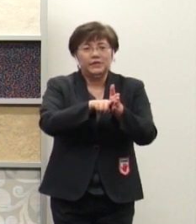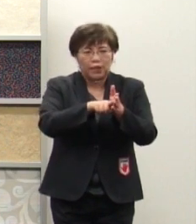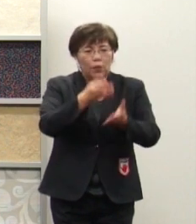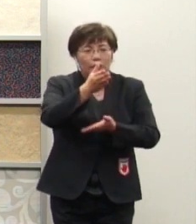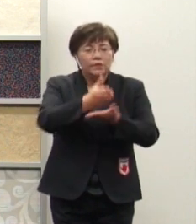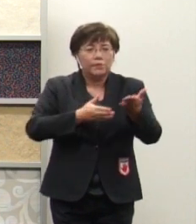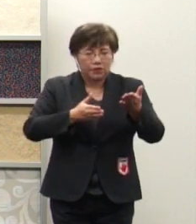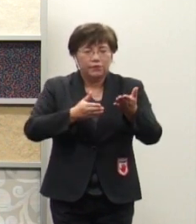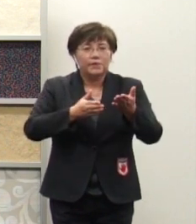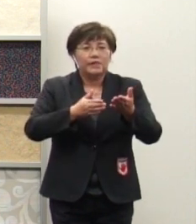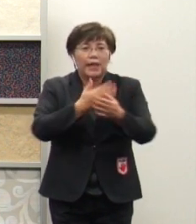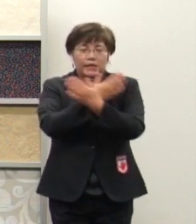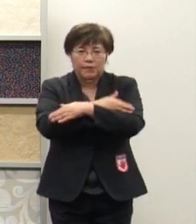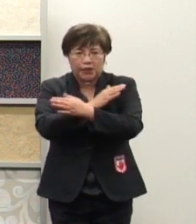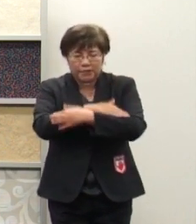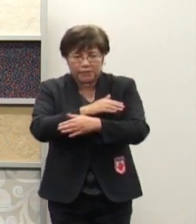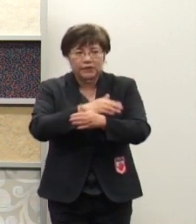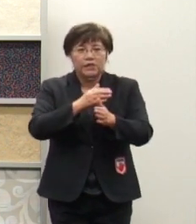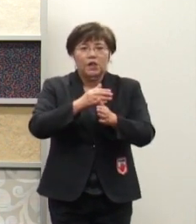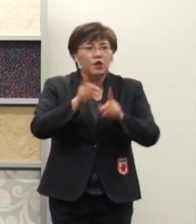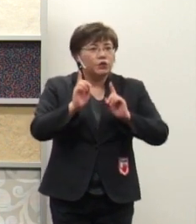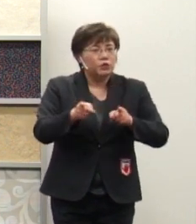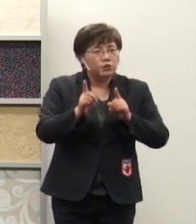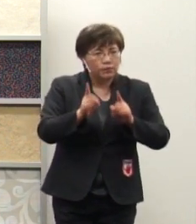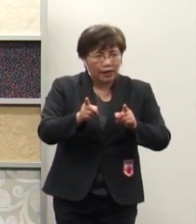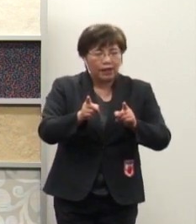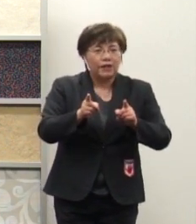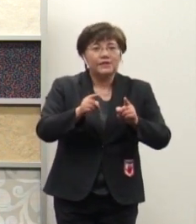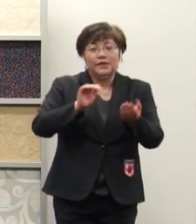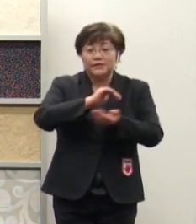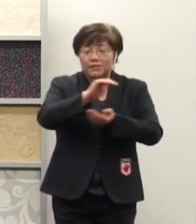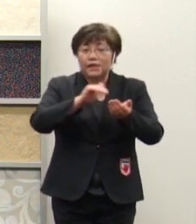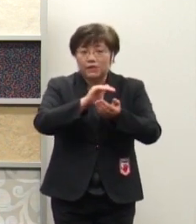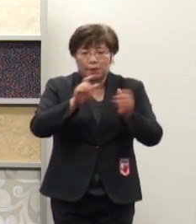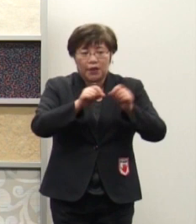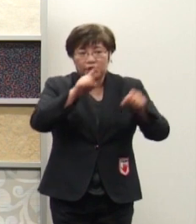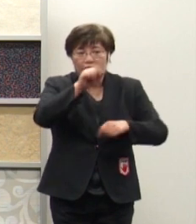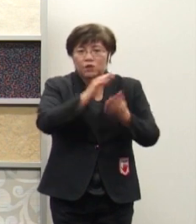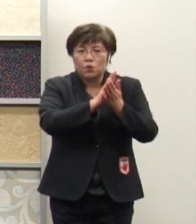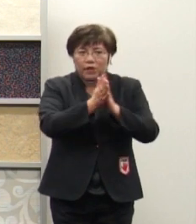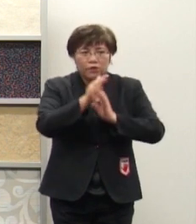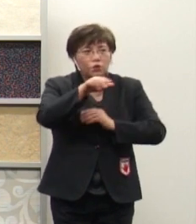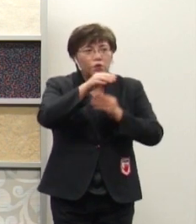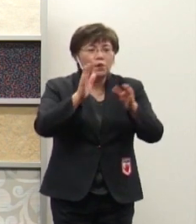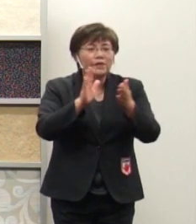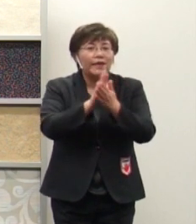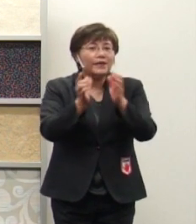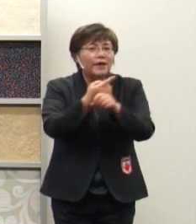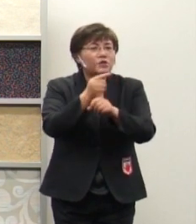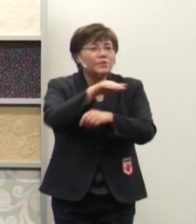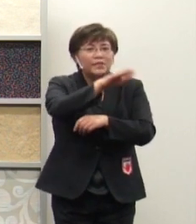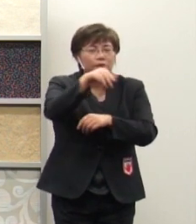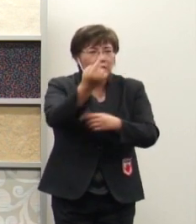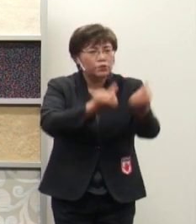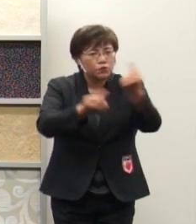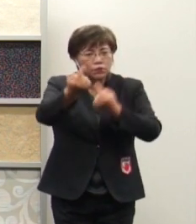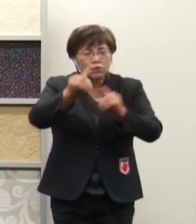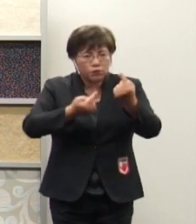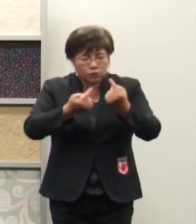城、群馬、埼玉、千葉、長野の各県からお越しいただく皆様に拡大をいたします。